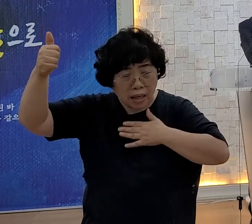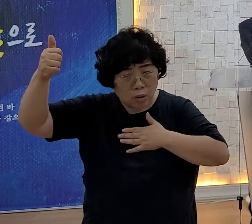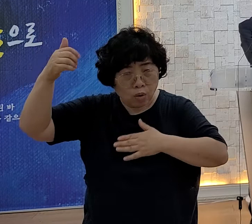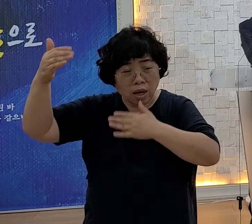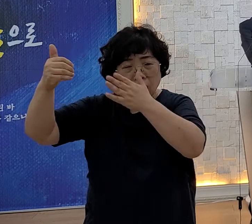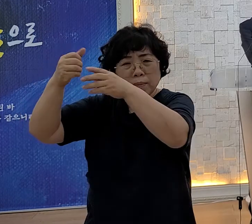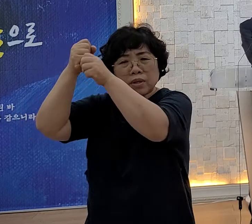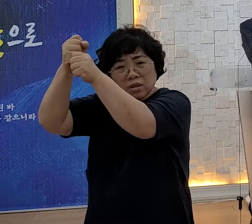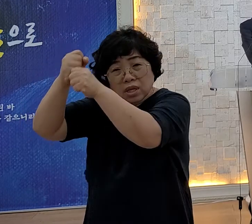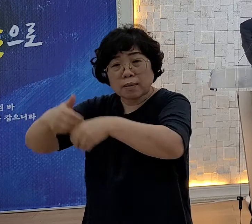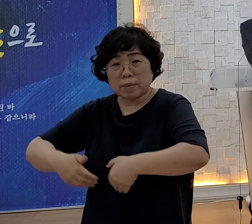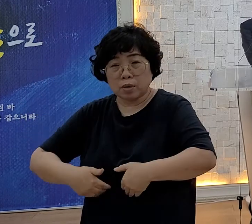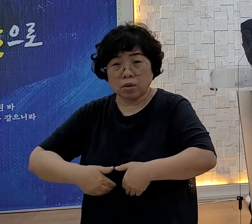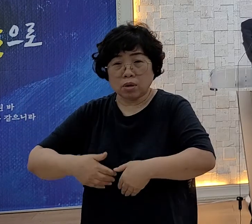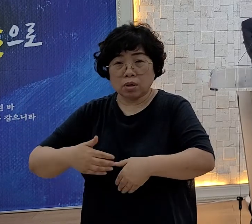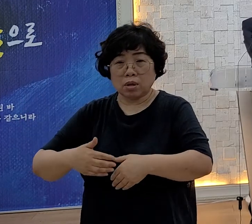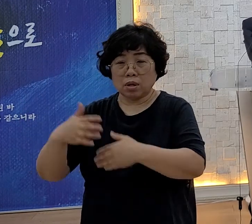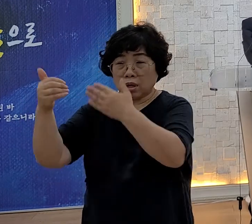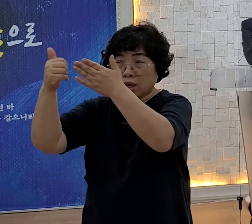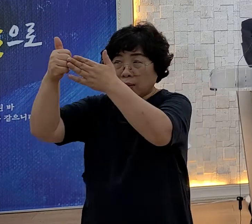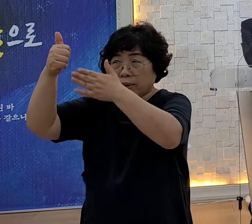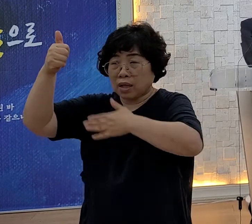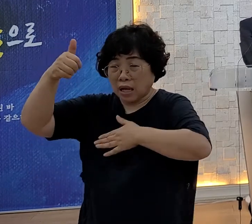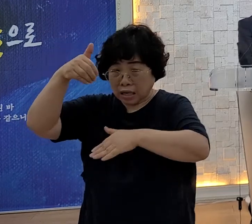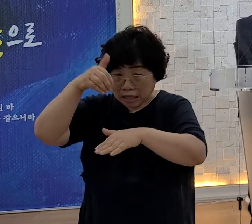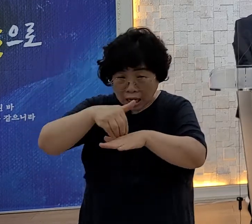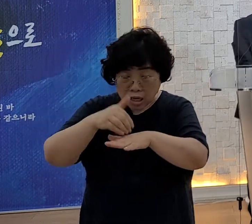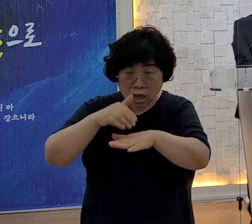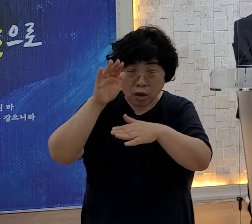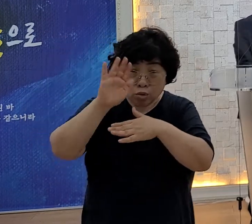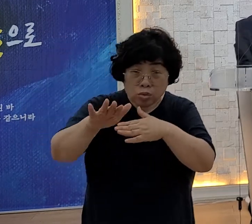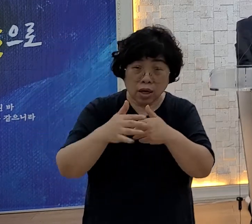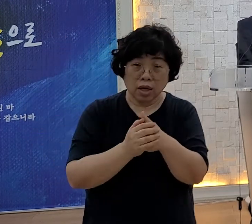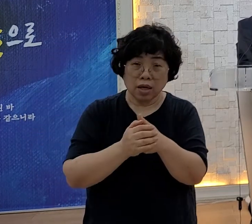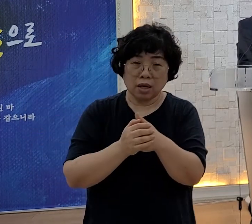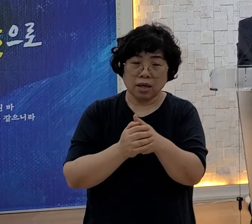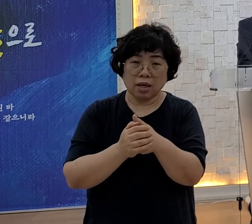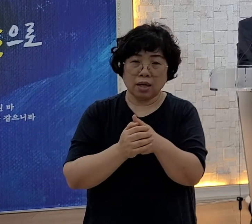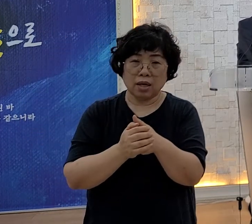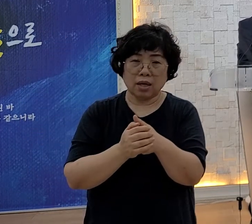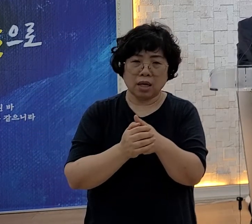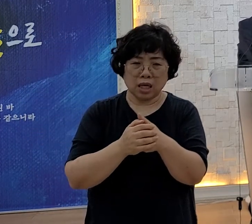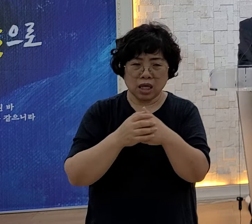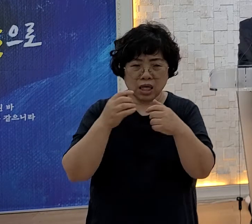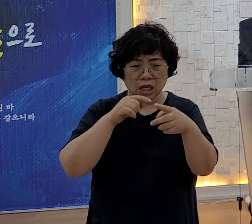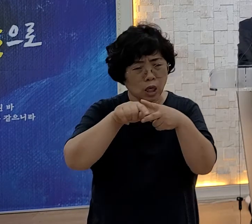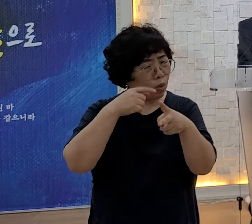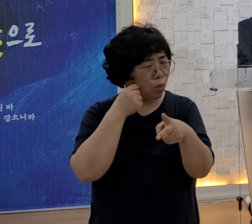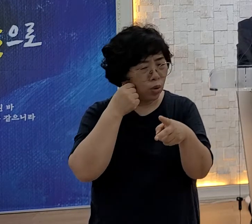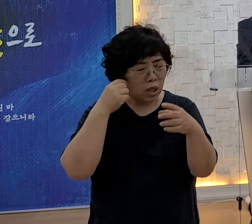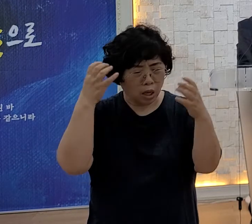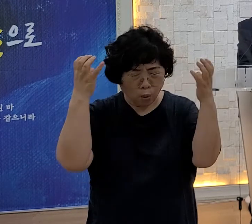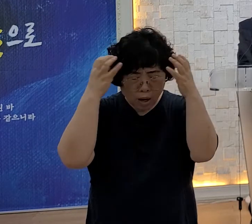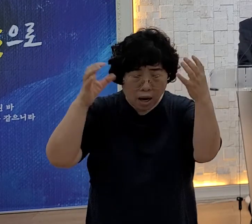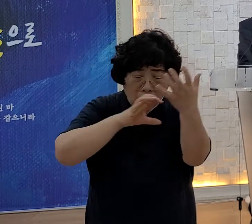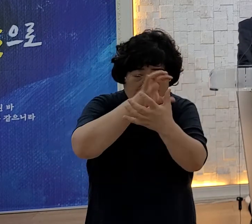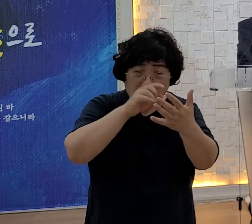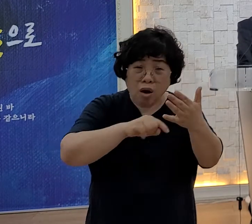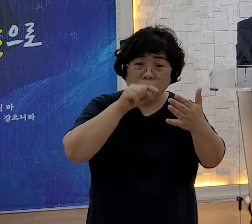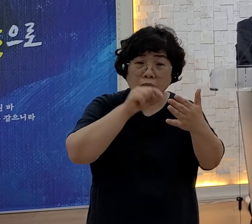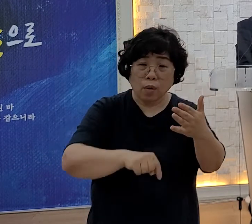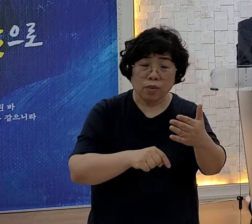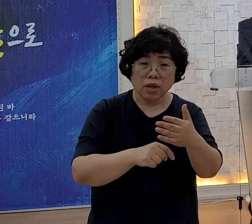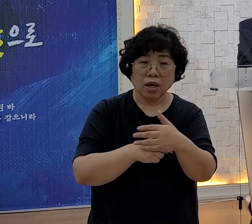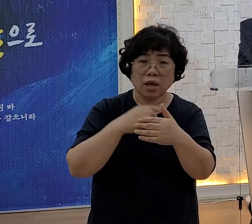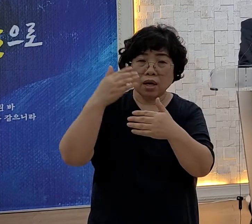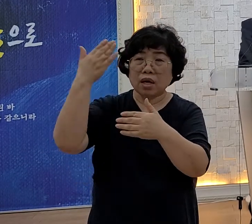나를 단련하신 후에는 오직 하나님을, 그 환난 가운데서 이해할 수 없고 받아들일 수 없는 환난 가운데서 그가 아시고